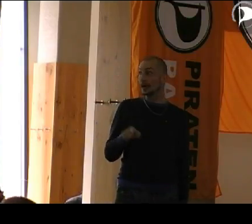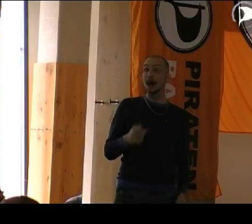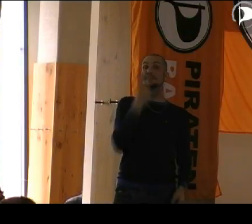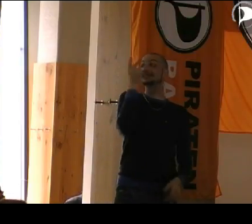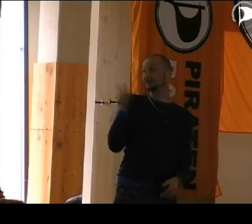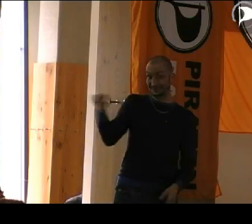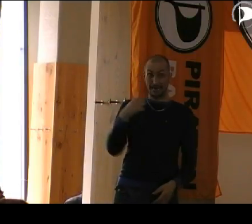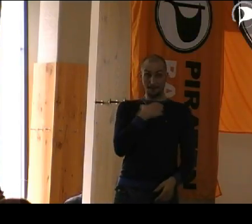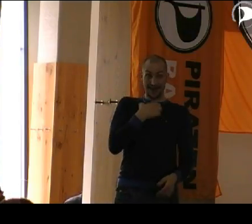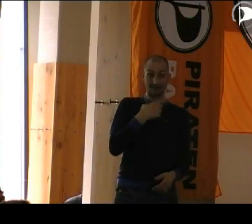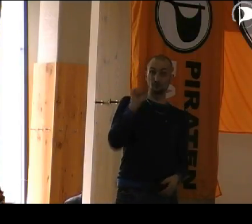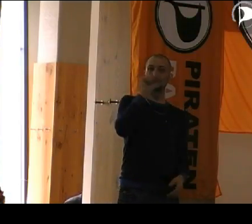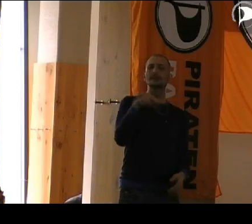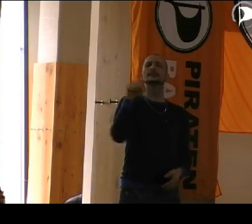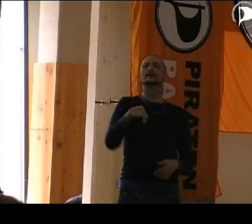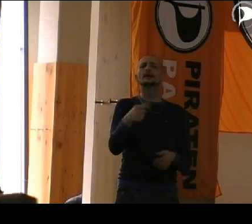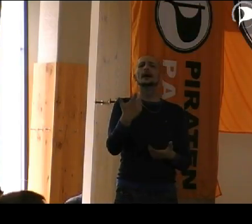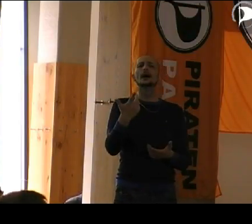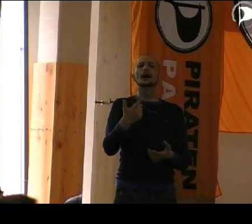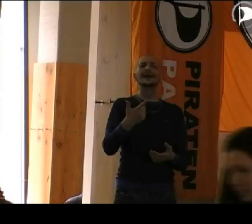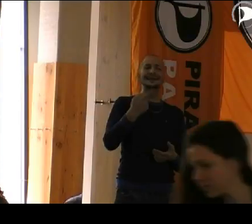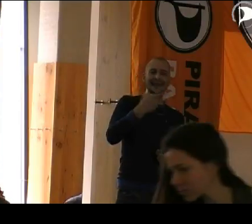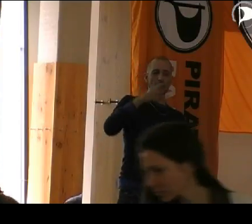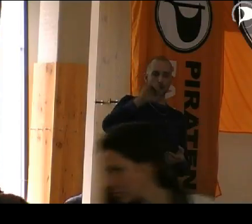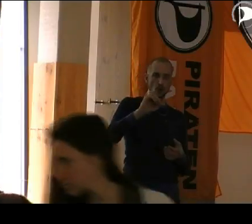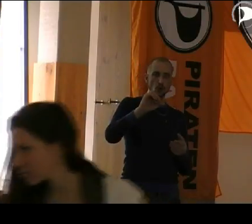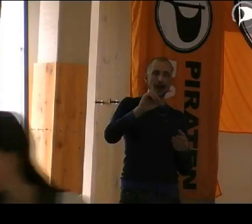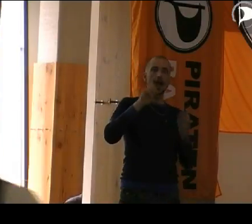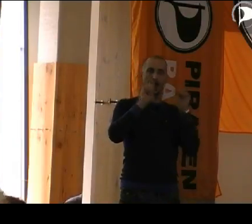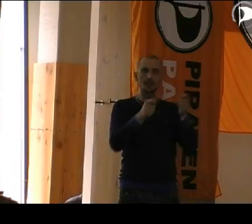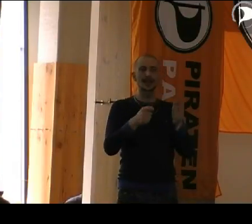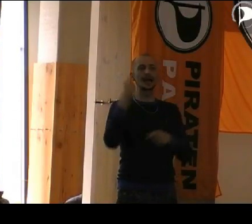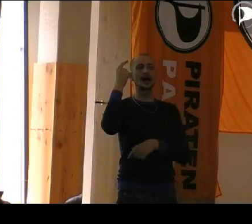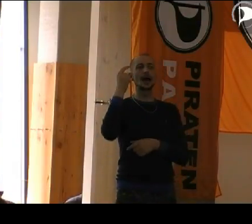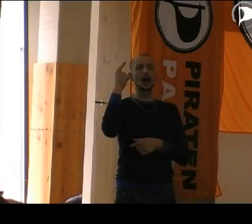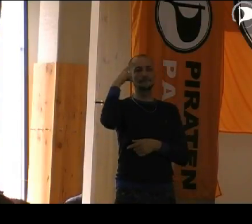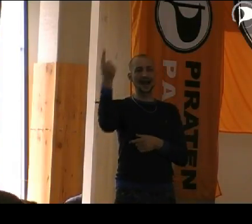haben die ohren tag auch meinungsbild wir würden nur diesen antrag stimmen